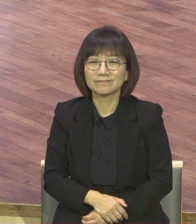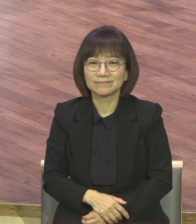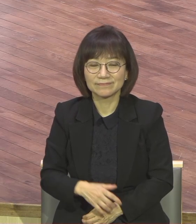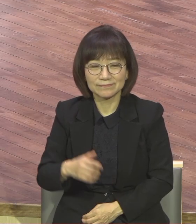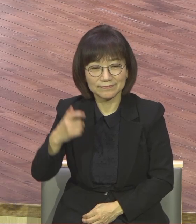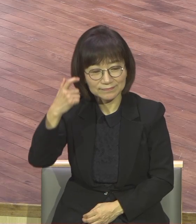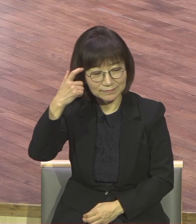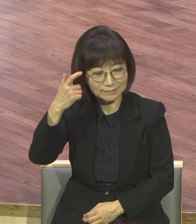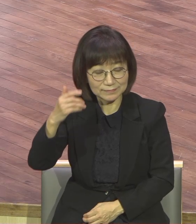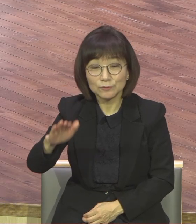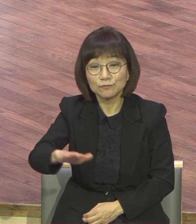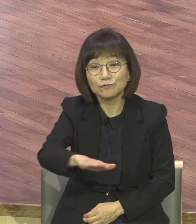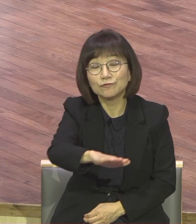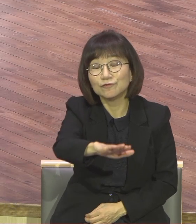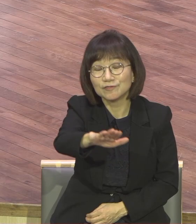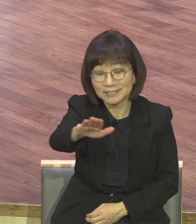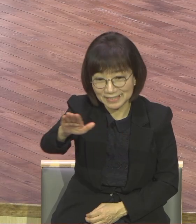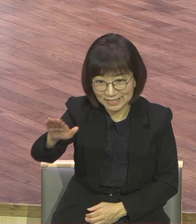영적으로 우리가